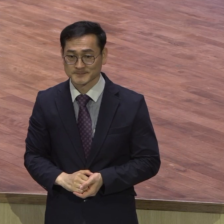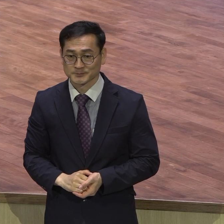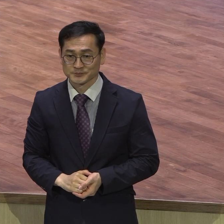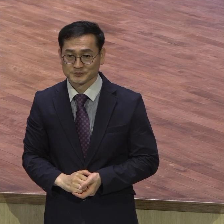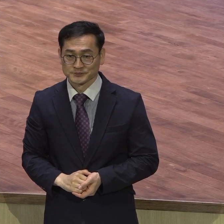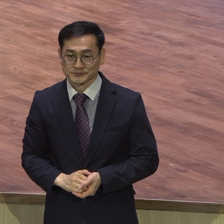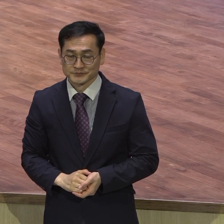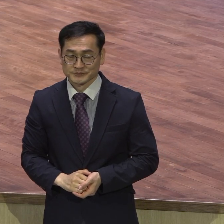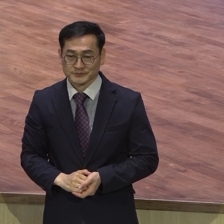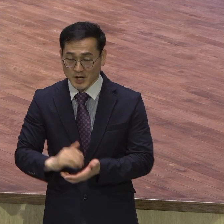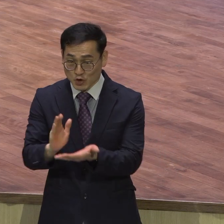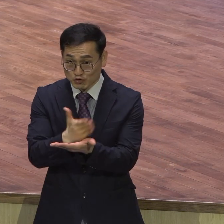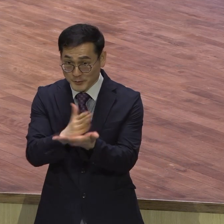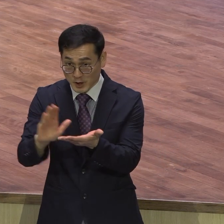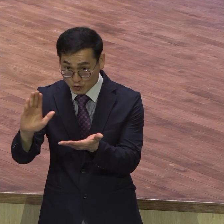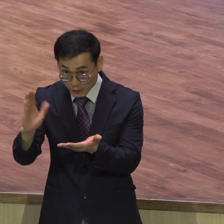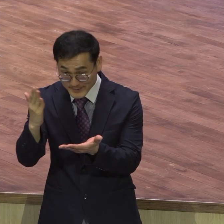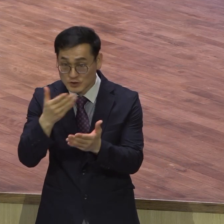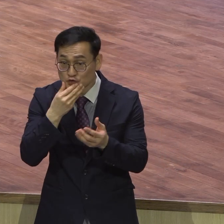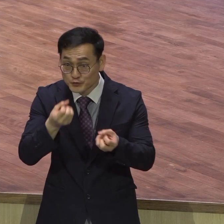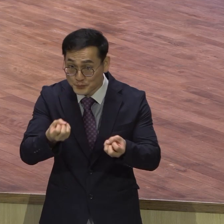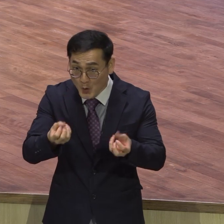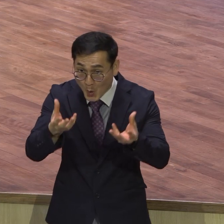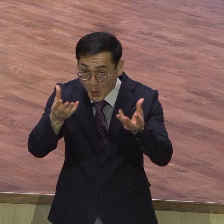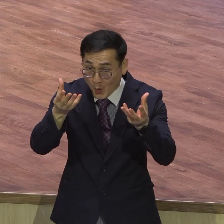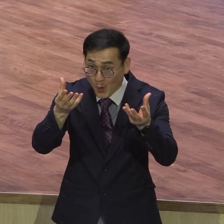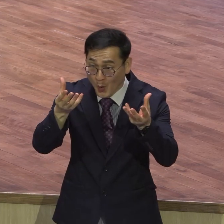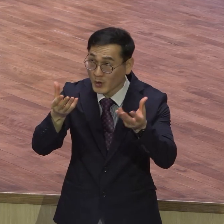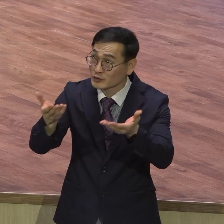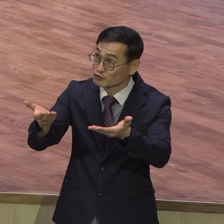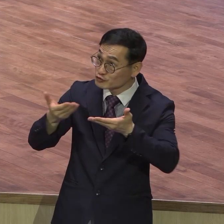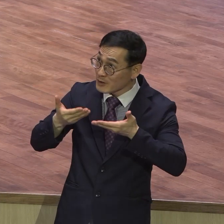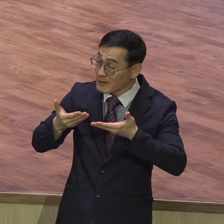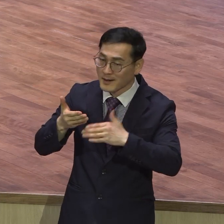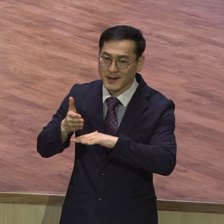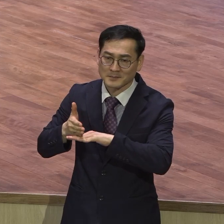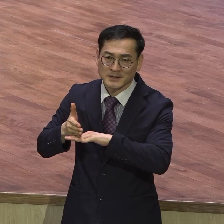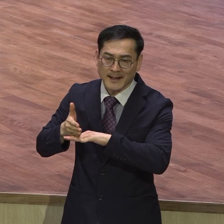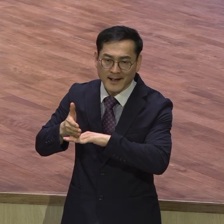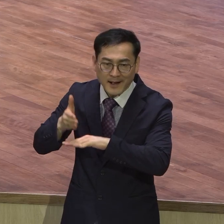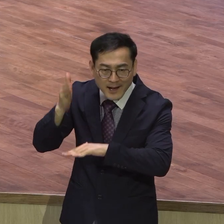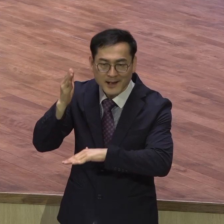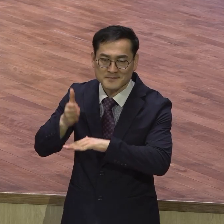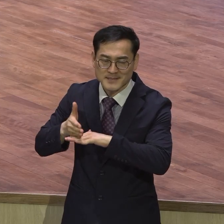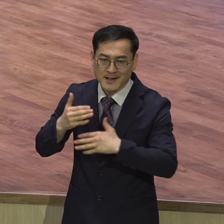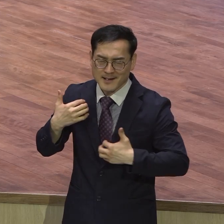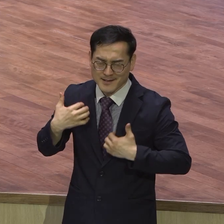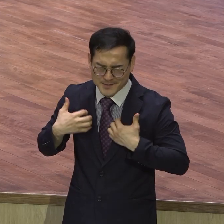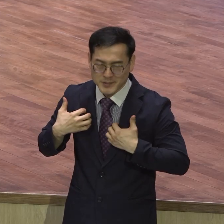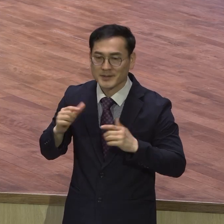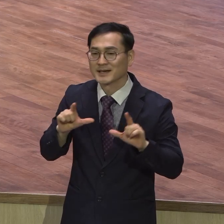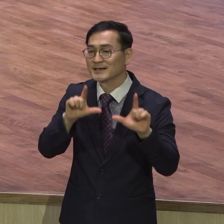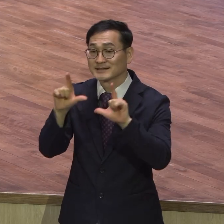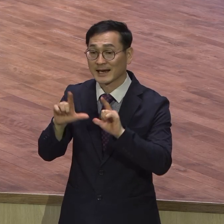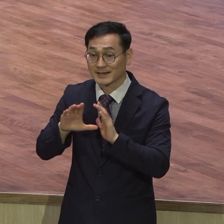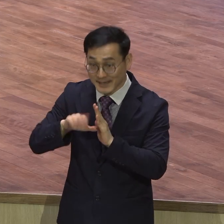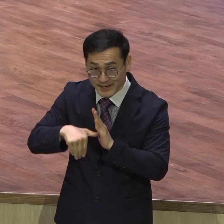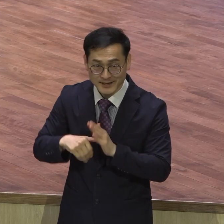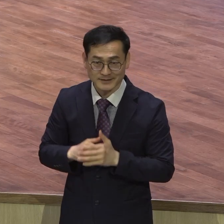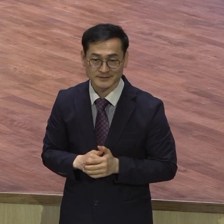이런 구별된 축복에 감사하는 삶을 살아갈 때에 살아갈 때에 그 삶